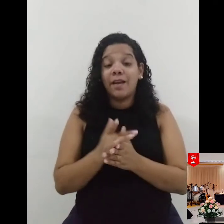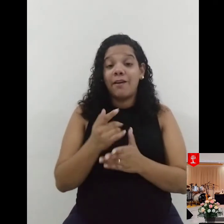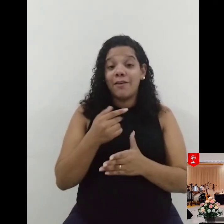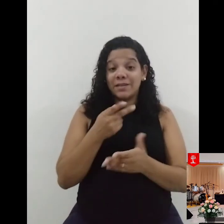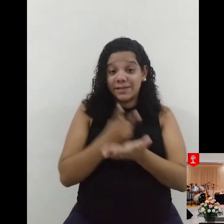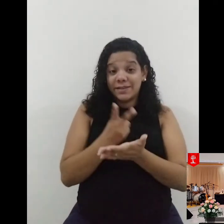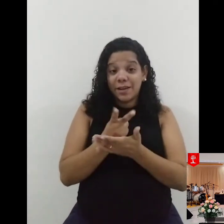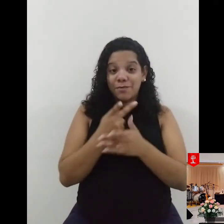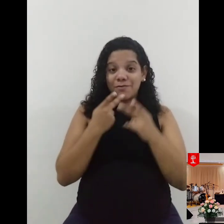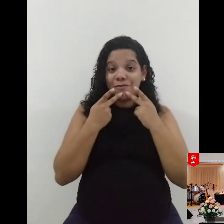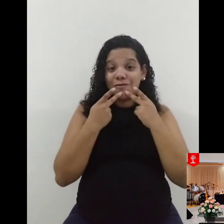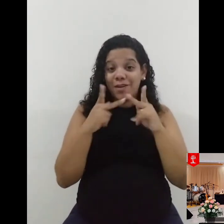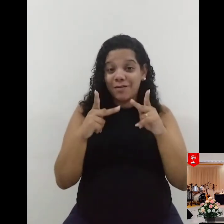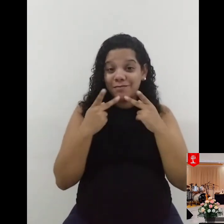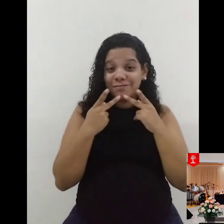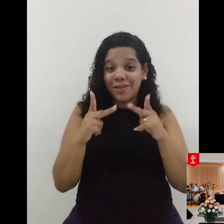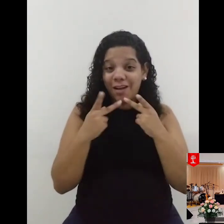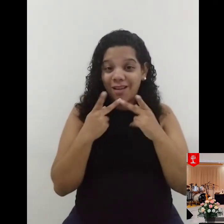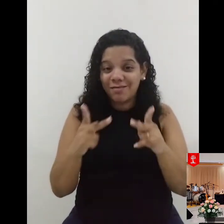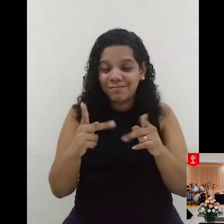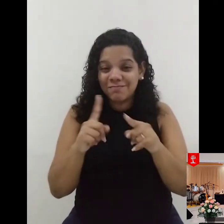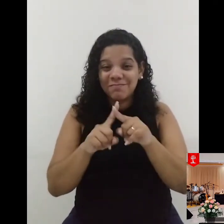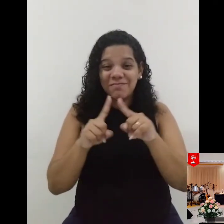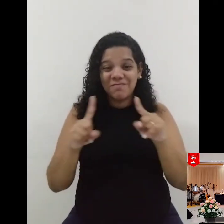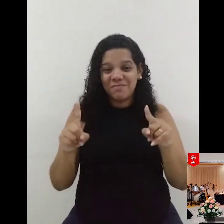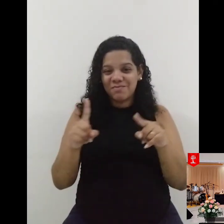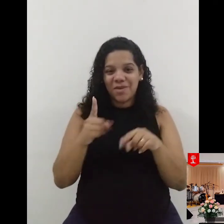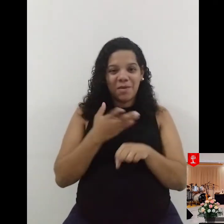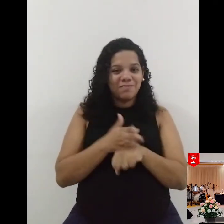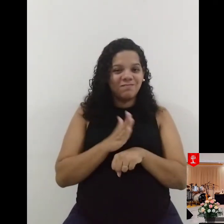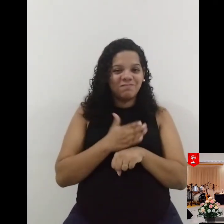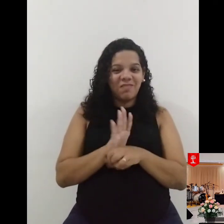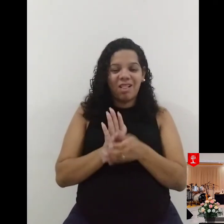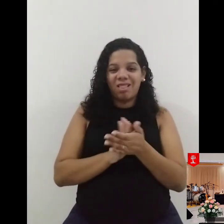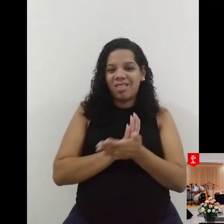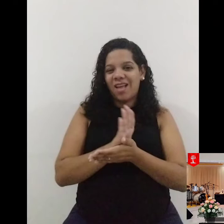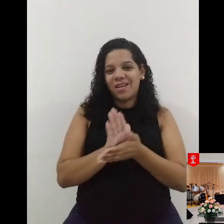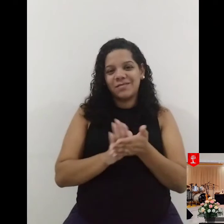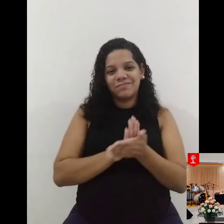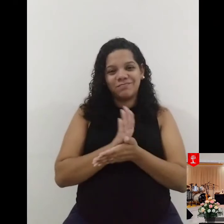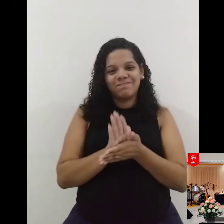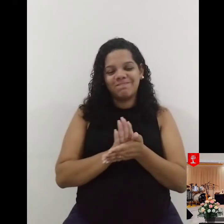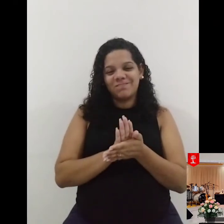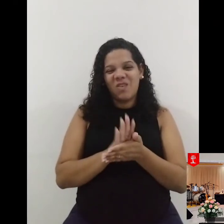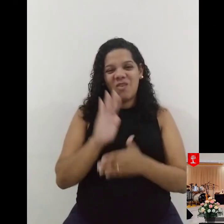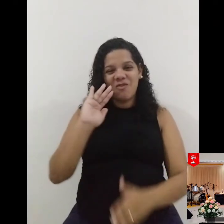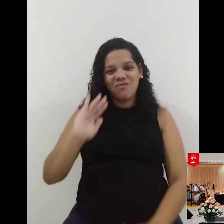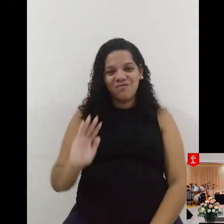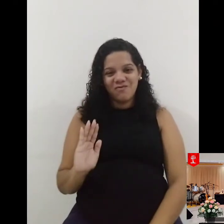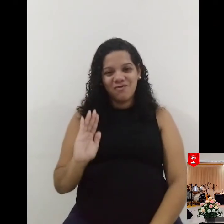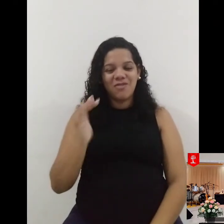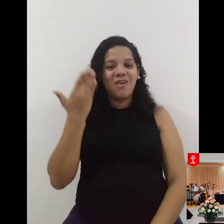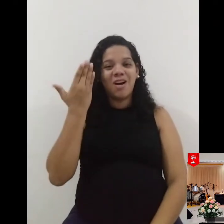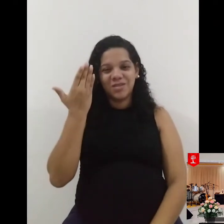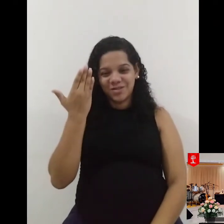alguma coisa e não viviam essa mensagem pregada. Então era assim os fariseus.